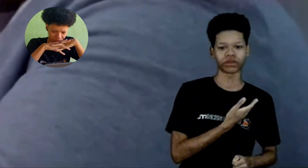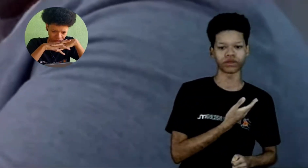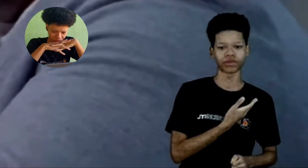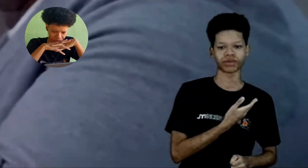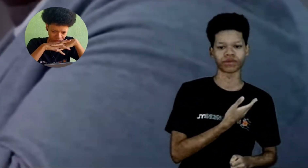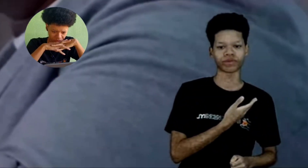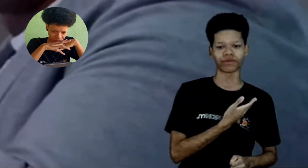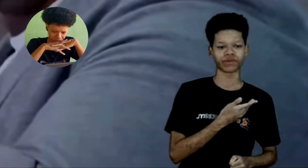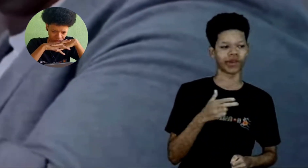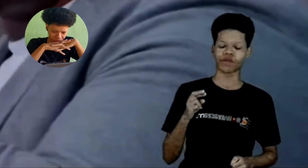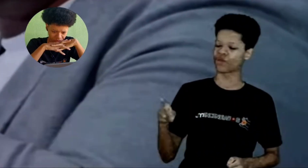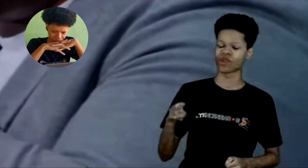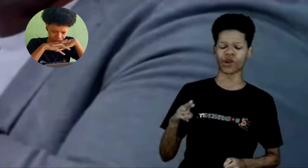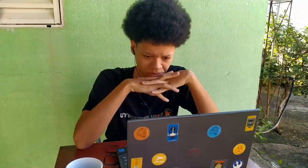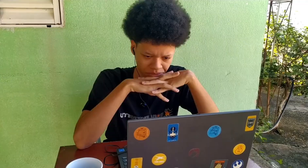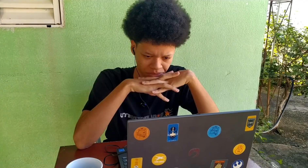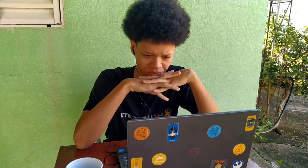Porque só anda com você quem tá de...